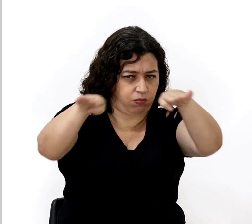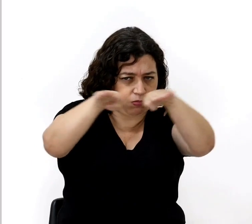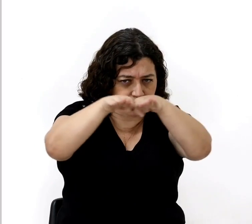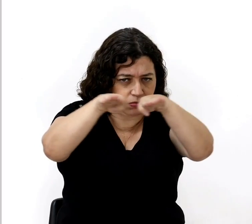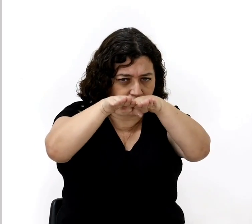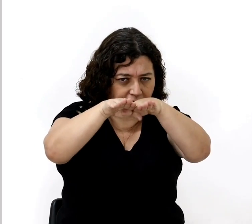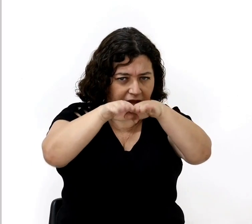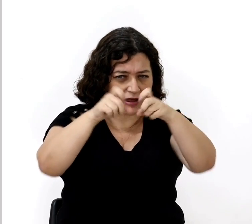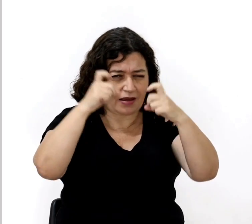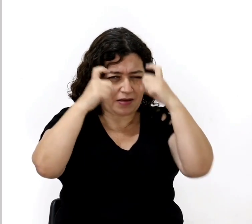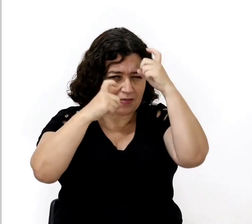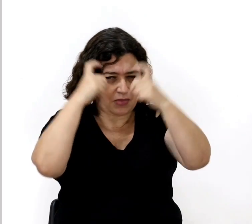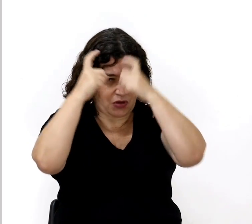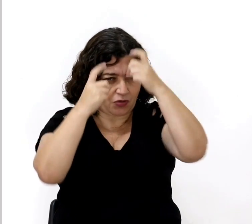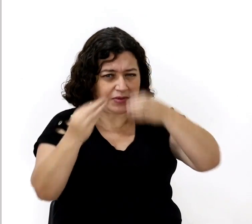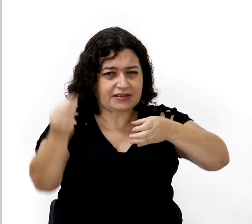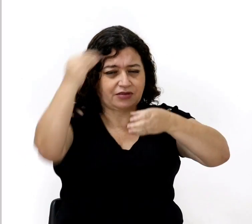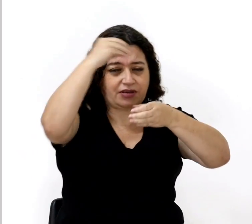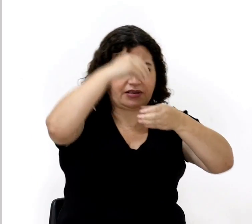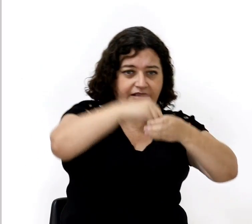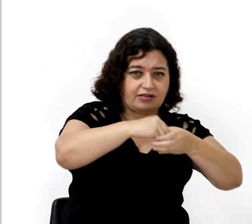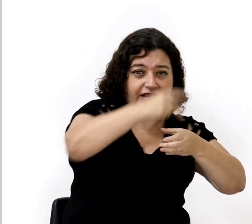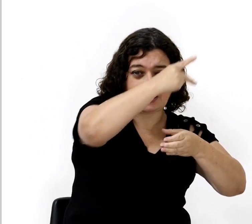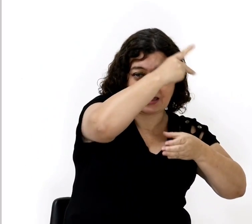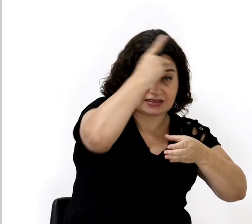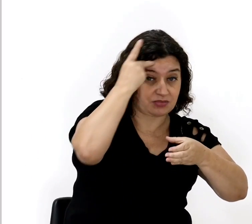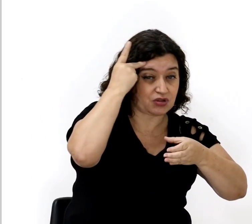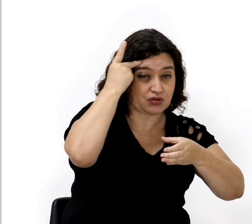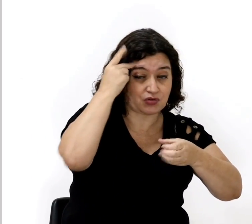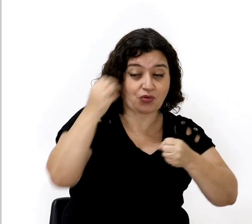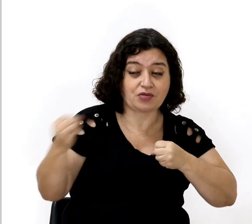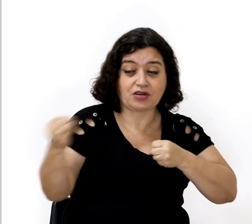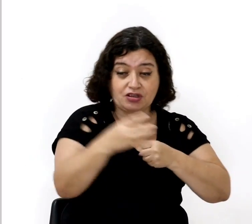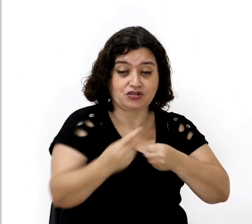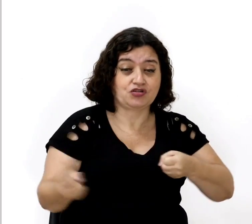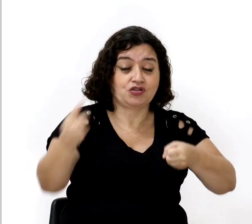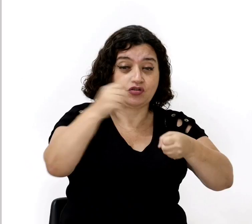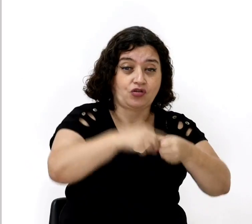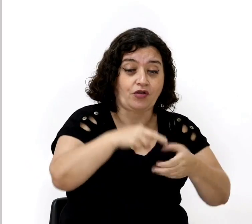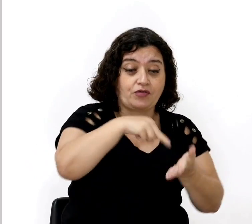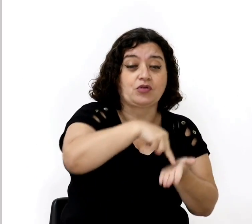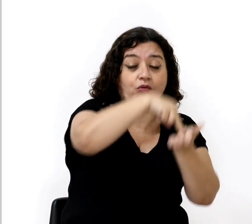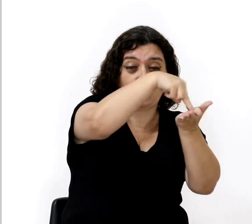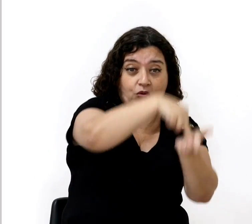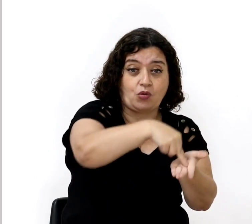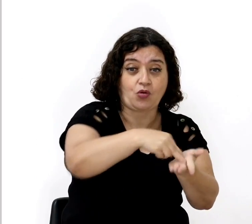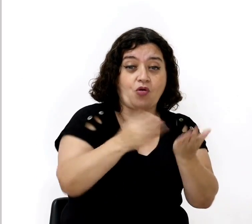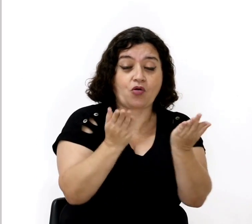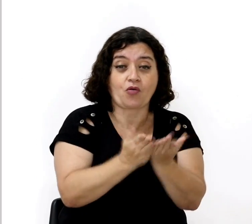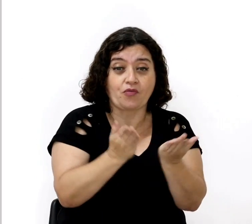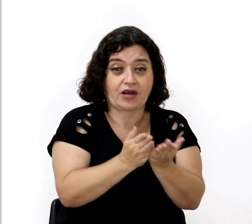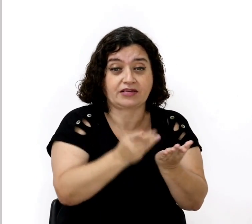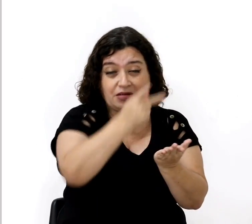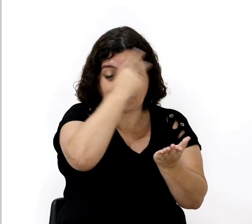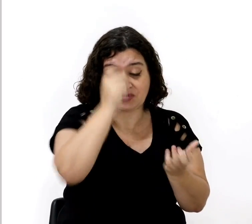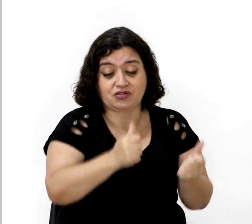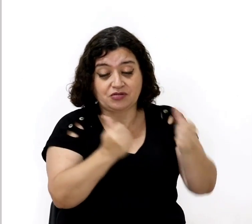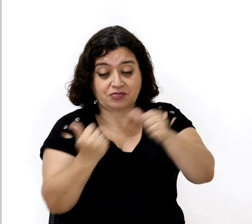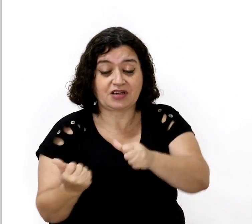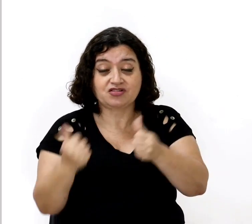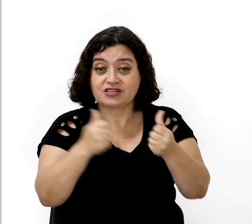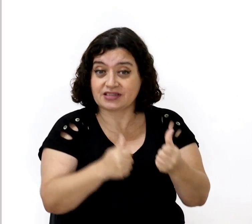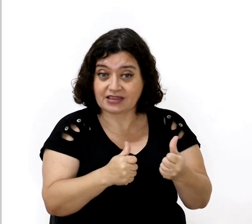interna, ou seja, manter as pessoas que se achegaram à igreja, os crentes conversos,